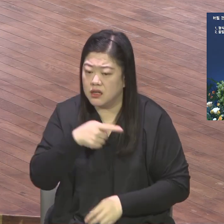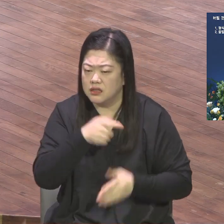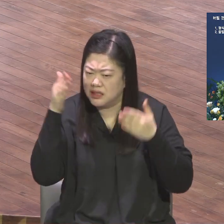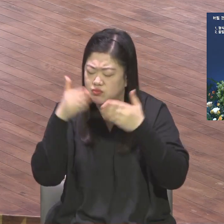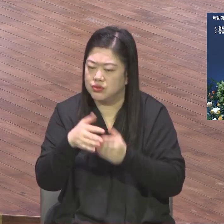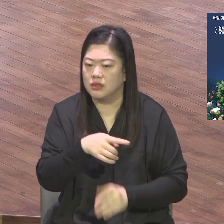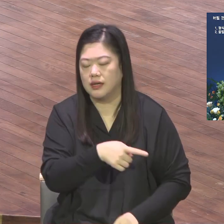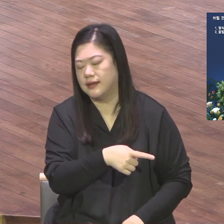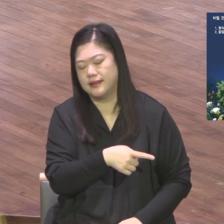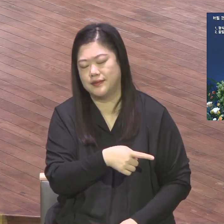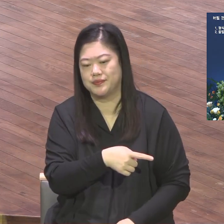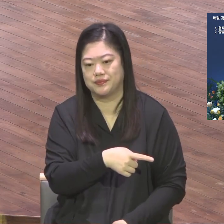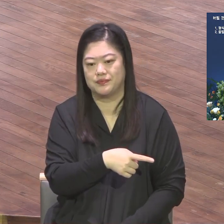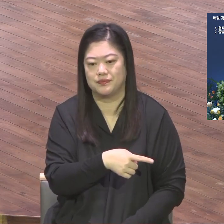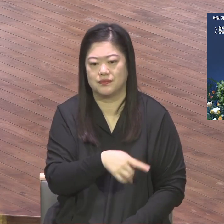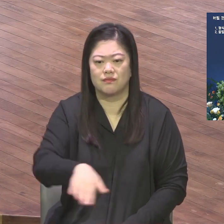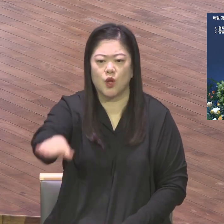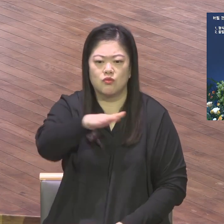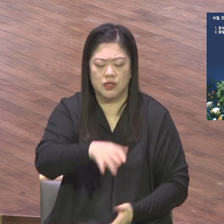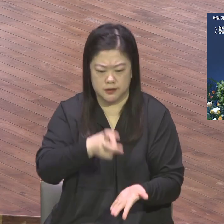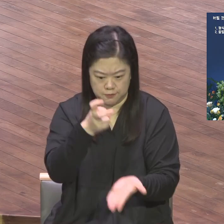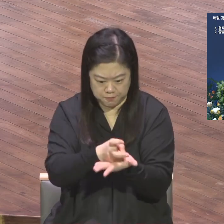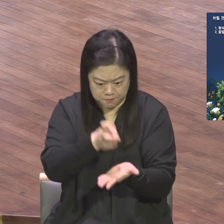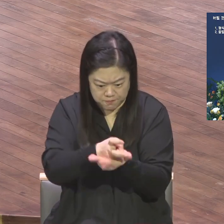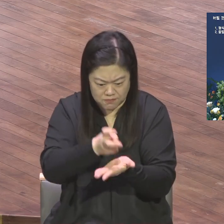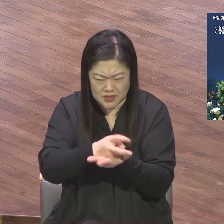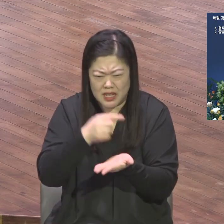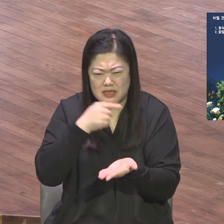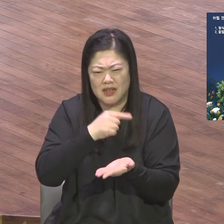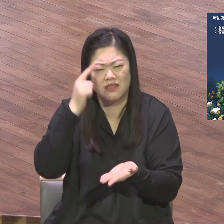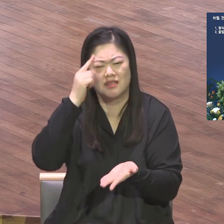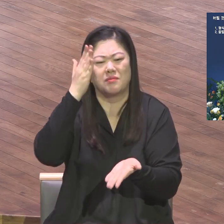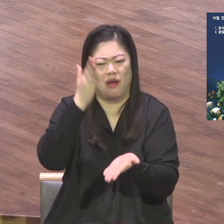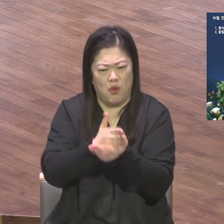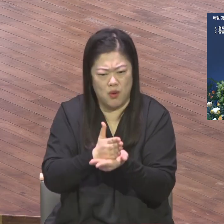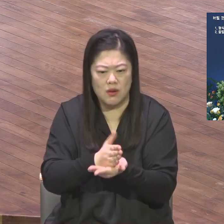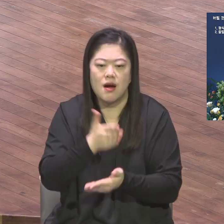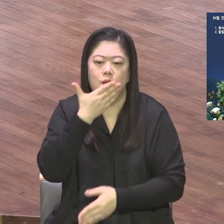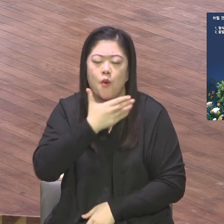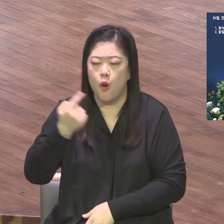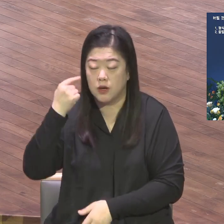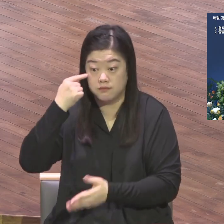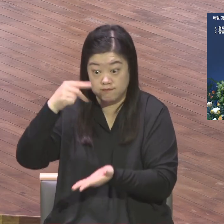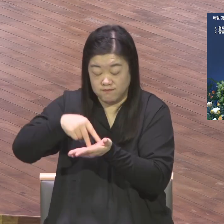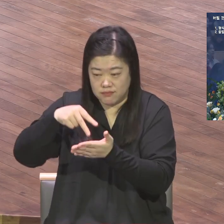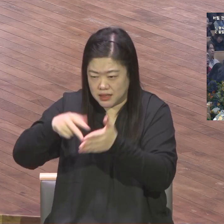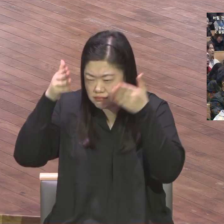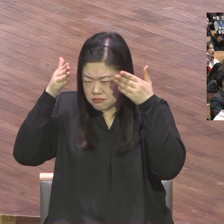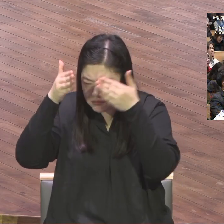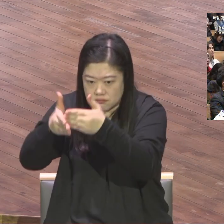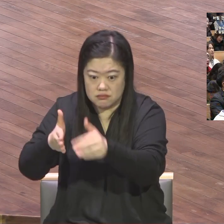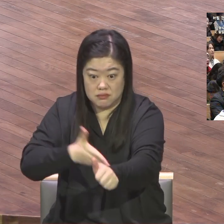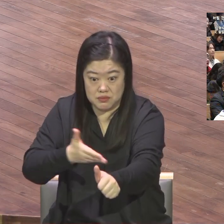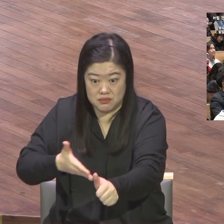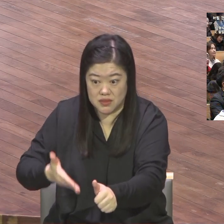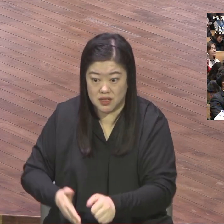정죄의식으로부터 완전히 빠져나왔어. 생명 살리는 절대 복음 체질 다 되시기를 제물로 축복합니다.